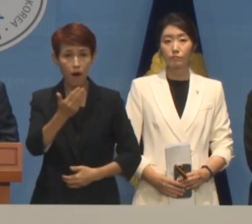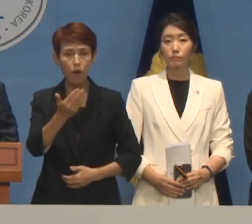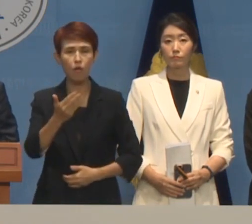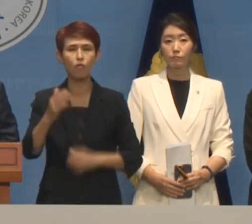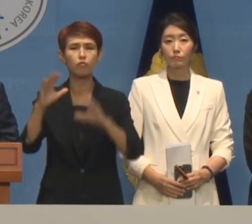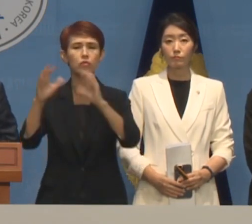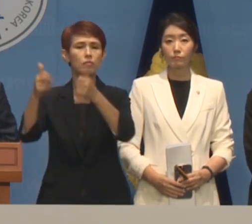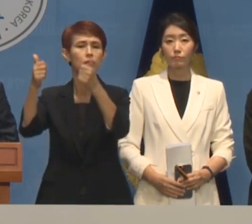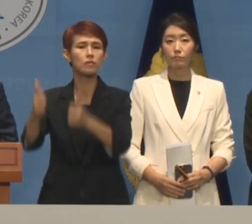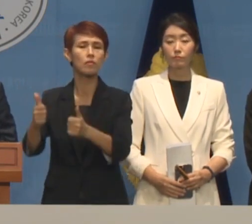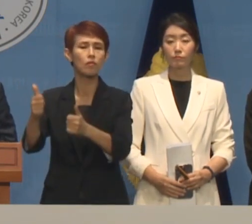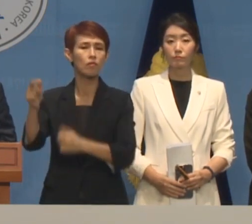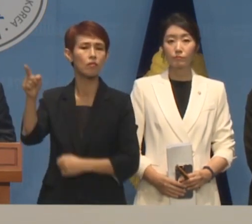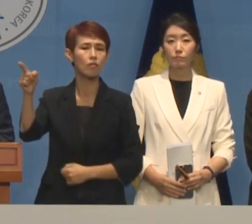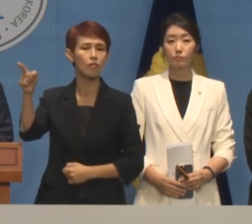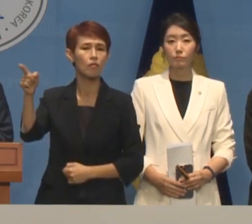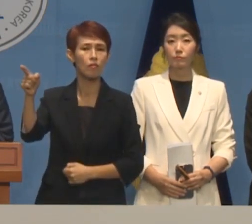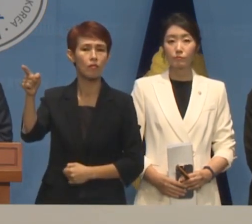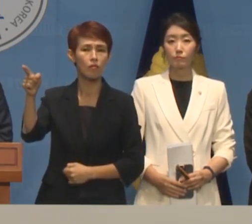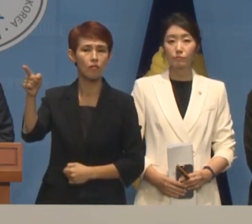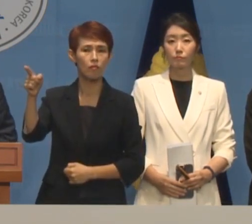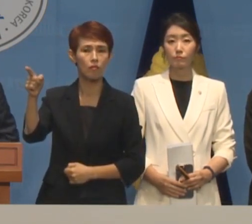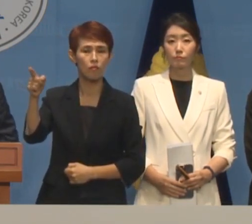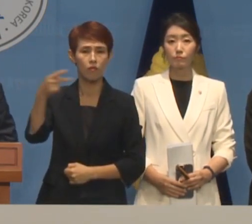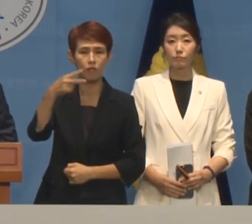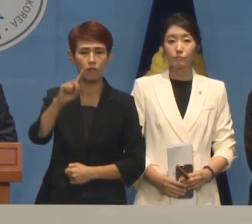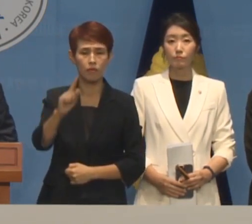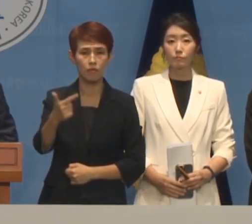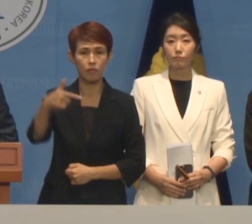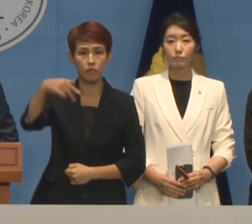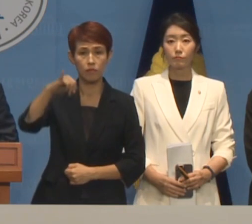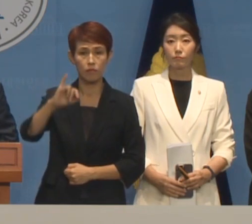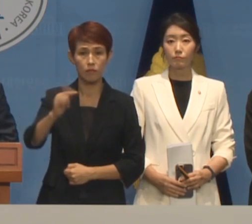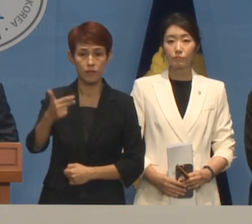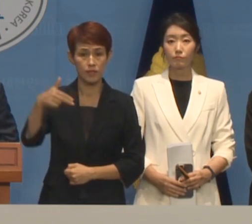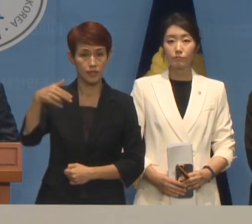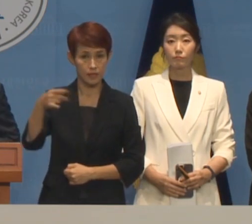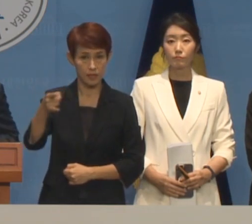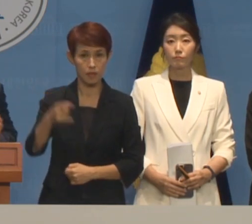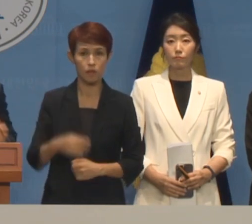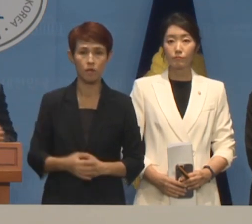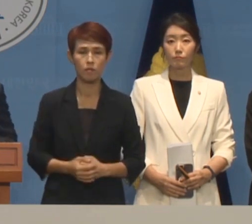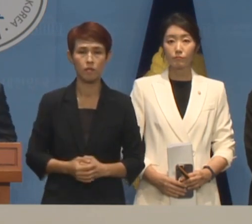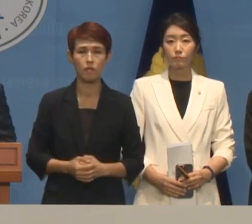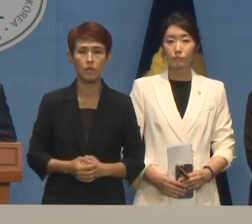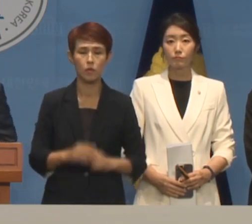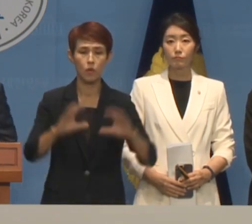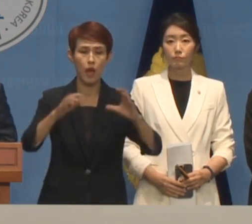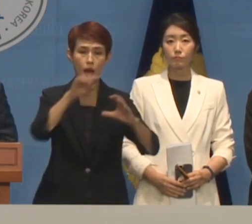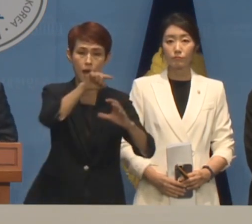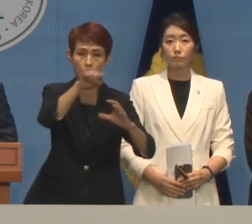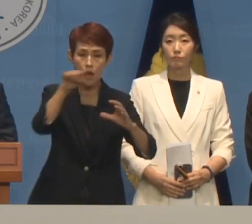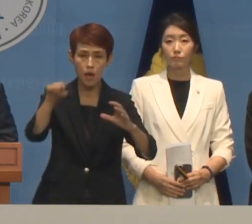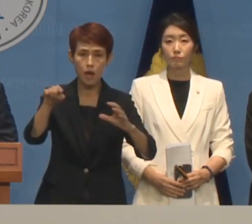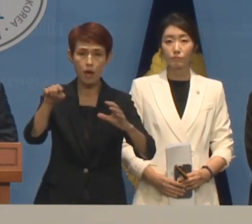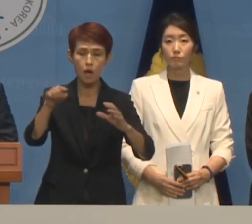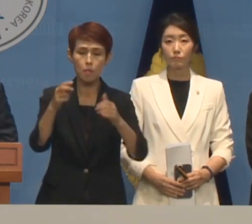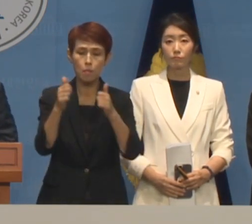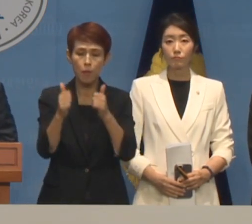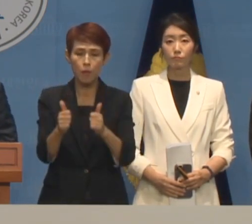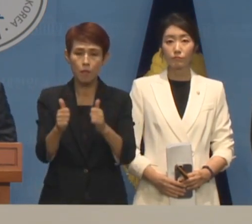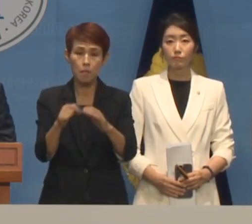국제중재 판정이라고 하는 단심제 그리고 각 나라의 법원 밖에서